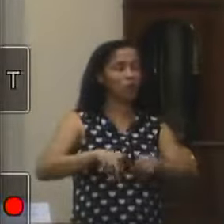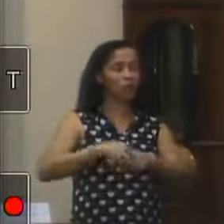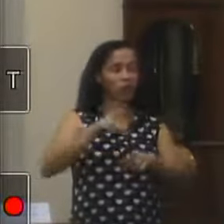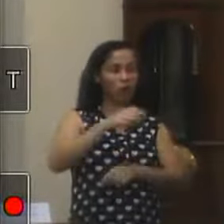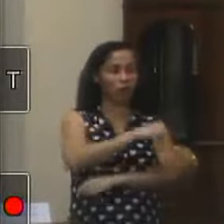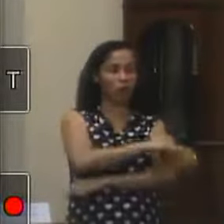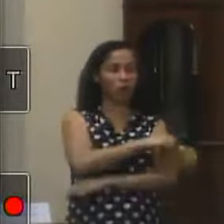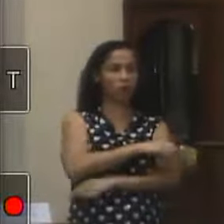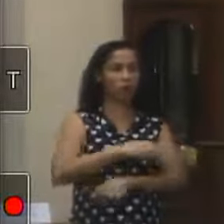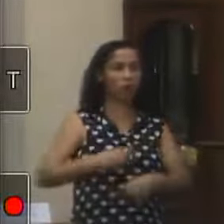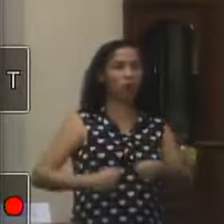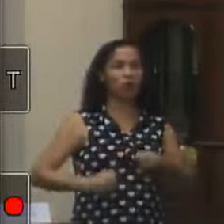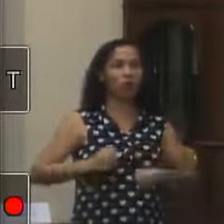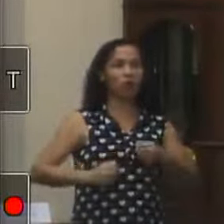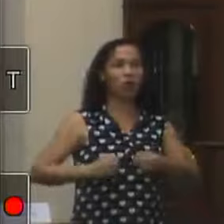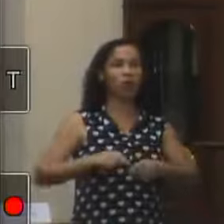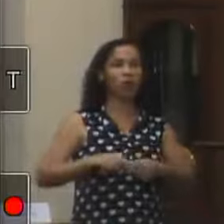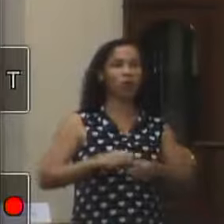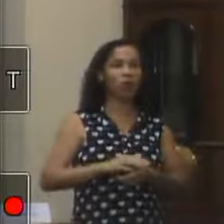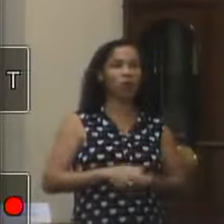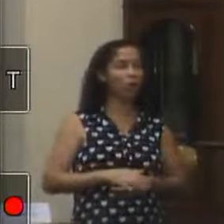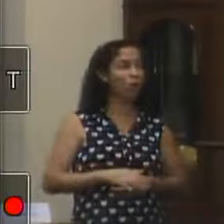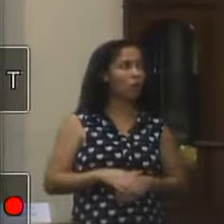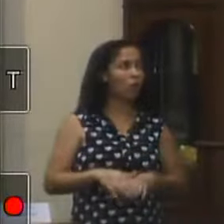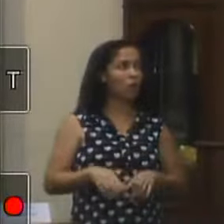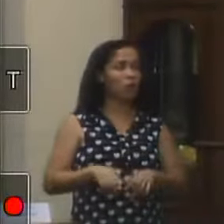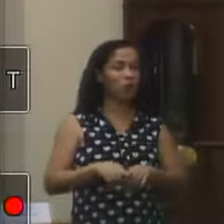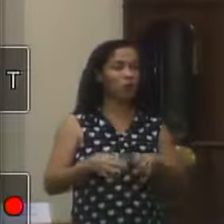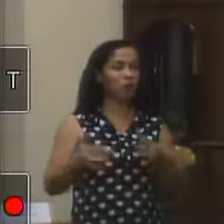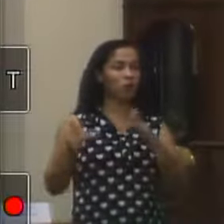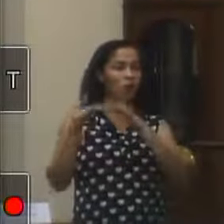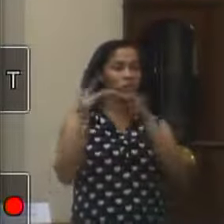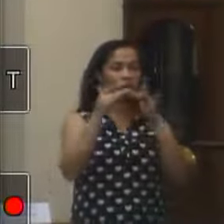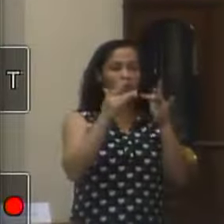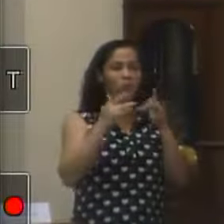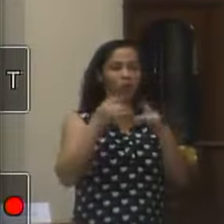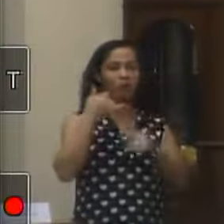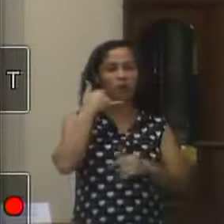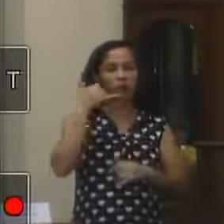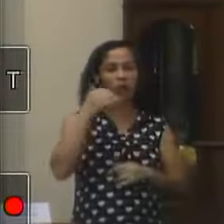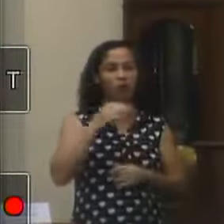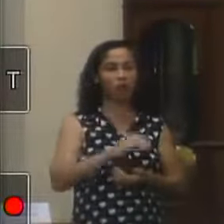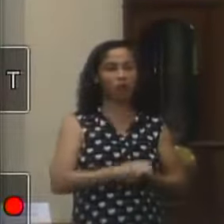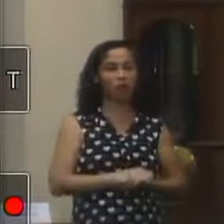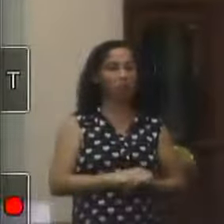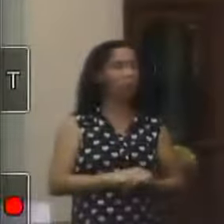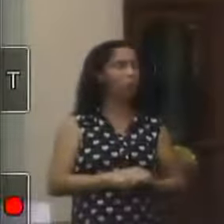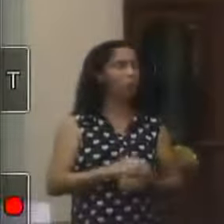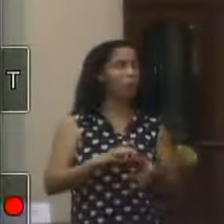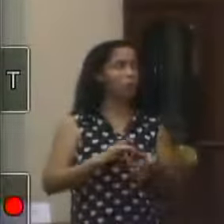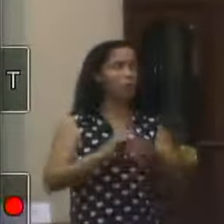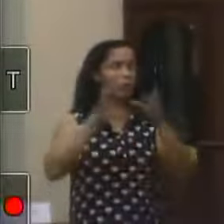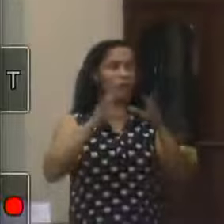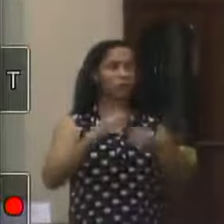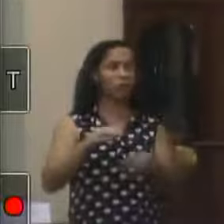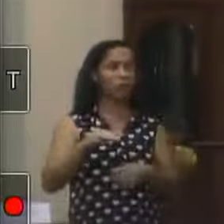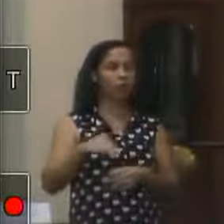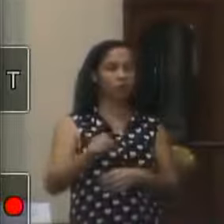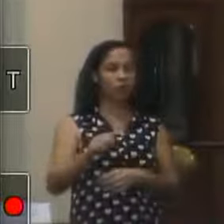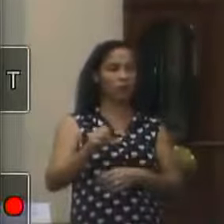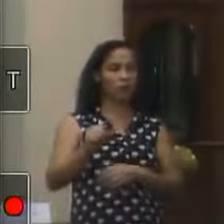nessa corrida internacional. Então ele já vai entrar em contato com esse empreiteiro para ceder a massa asfáltica para fazer a